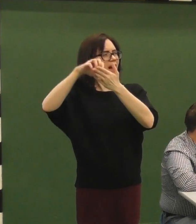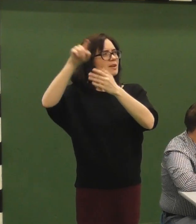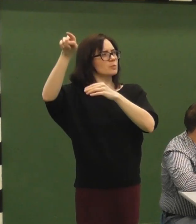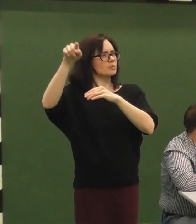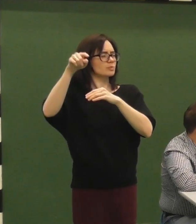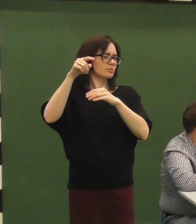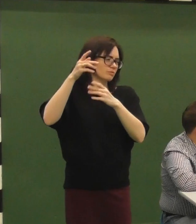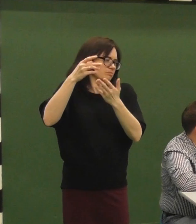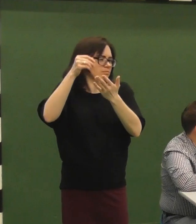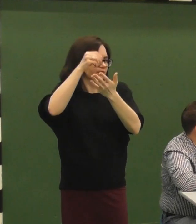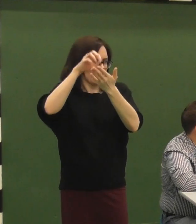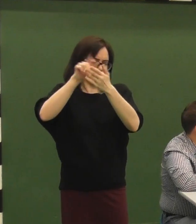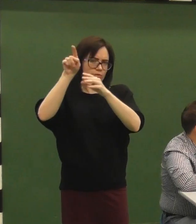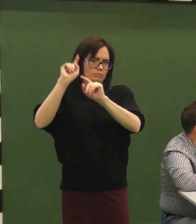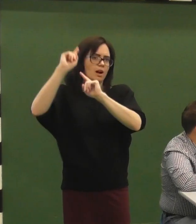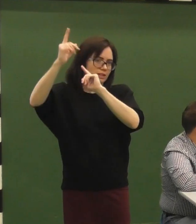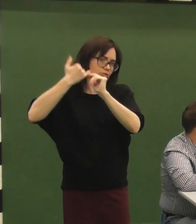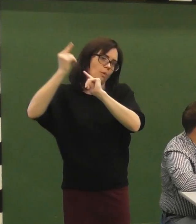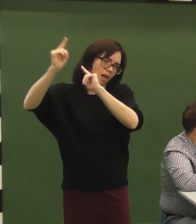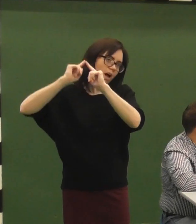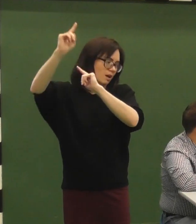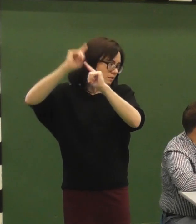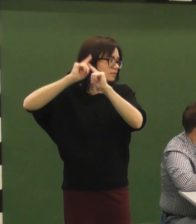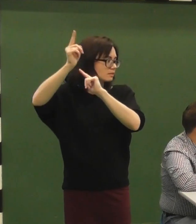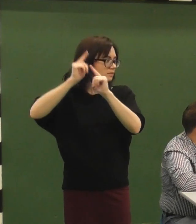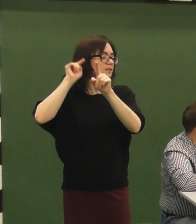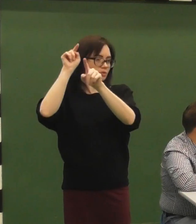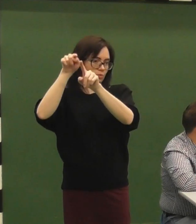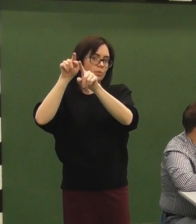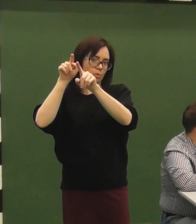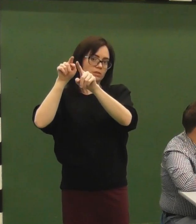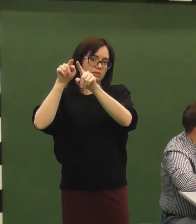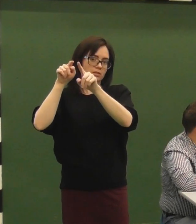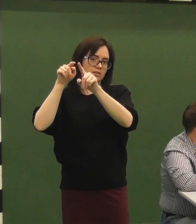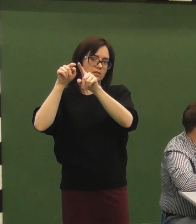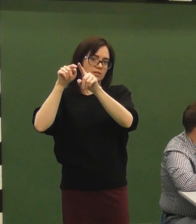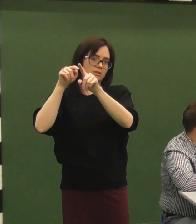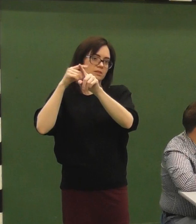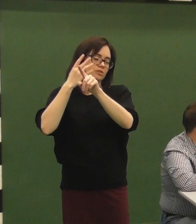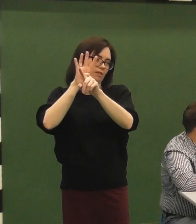Tornaljára ment iskolába, és ott végezte el a 4 polgárit.